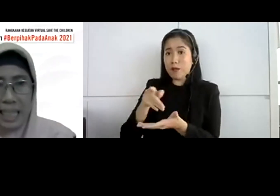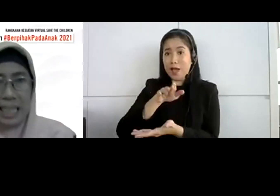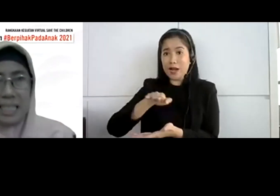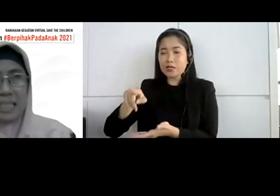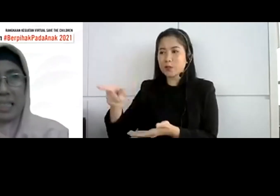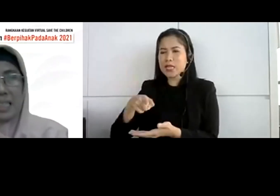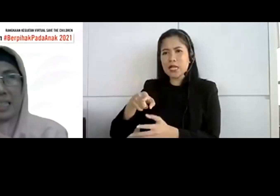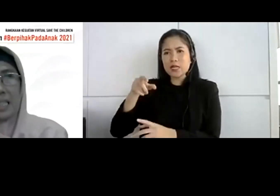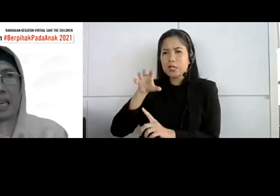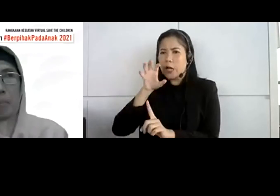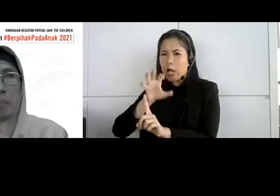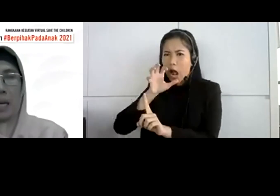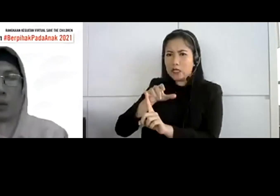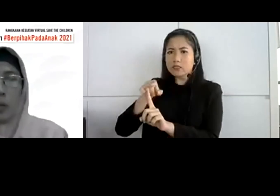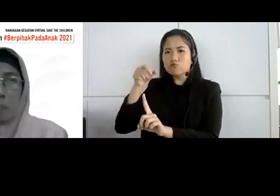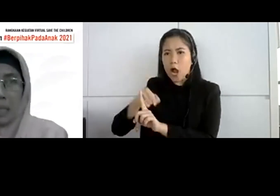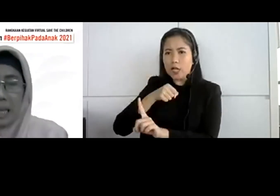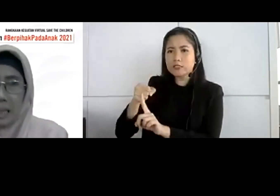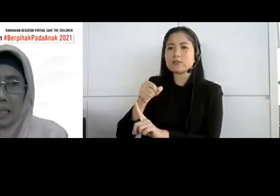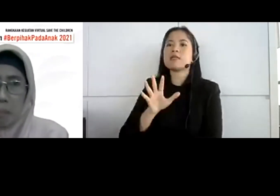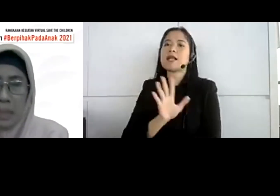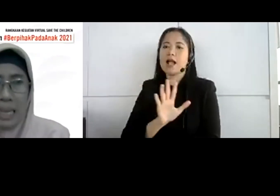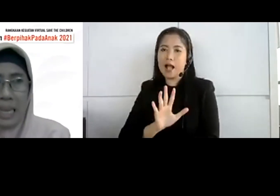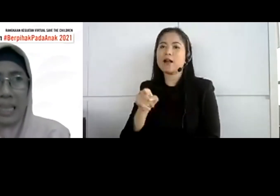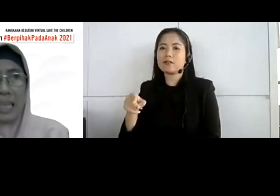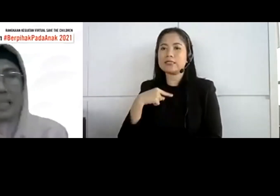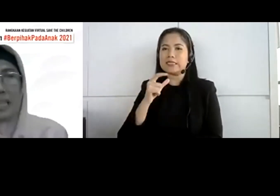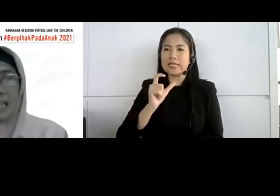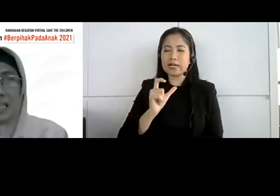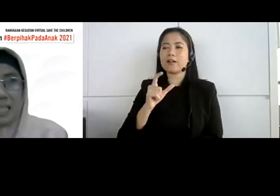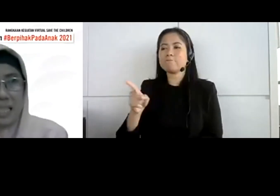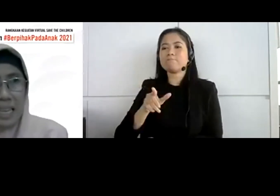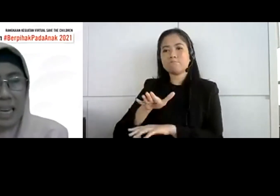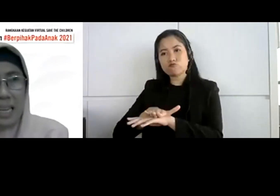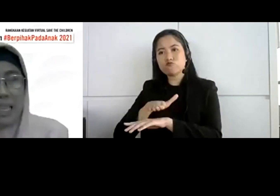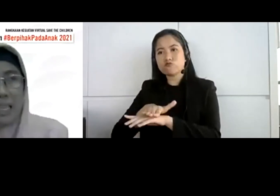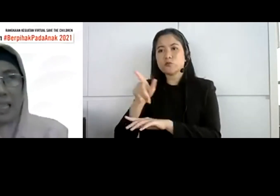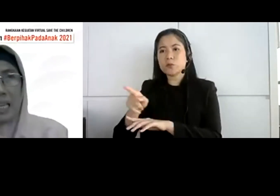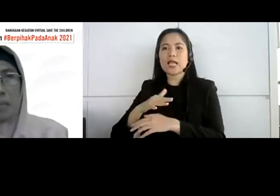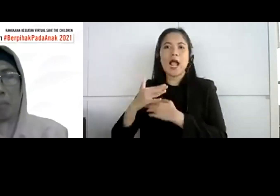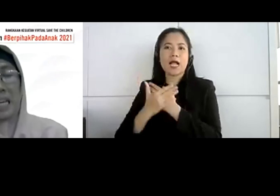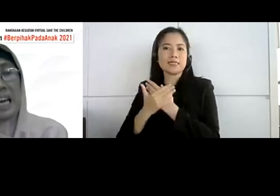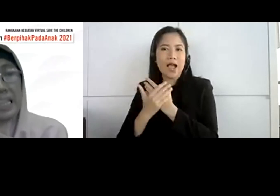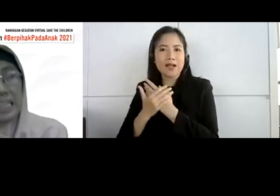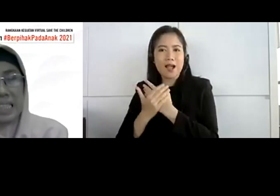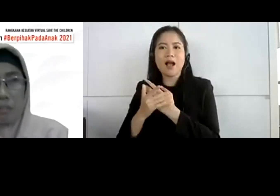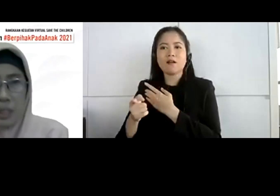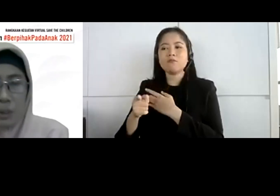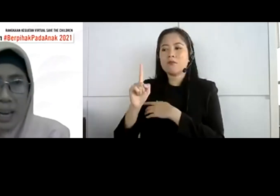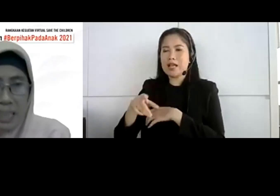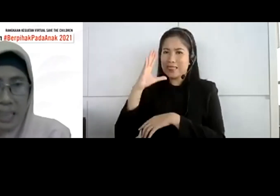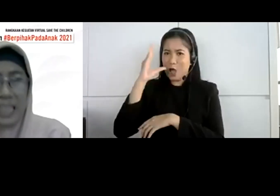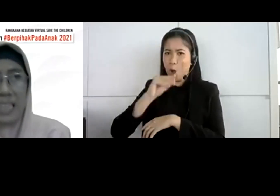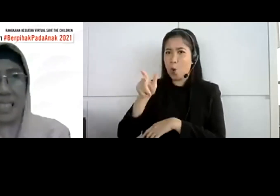dengan kekerasan. Jadi kami melakukan pendekatan kepada anak dengan kasih sayang, dengan mengenali